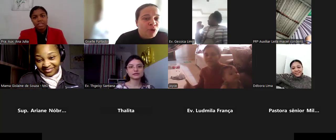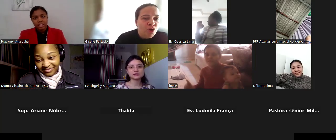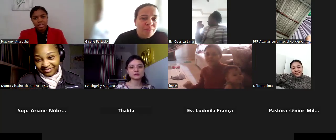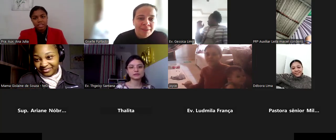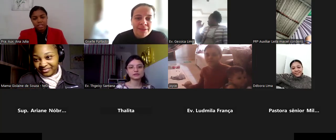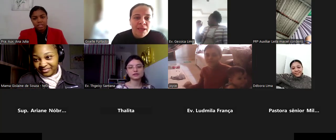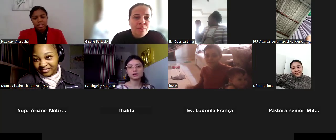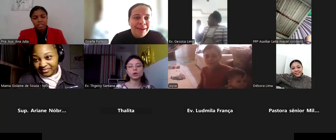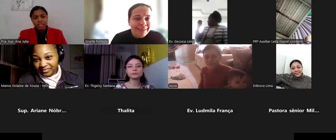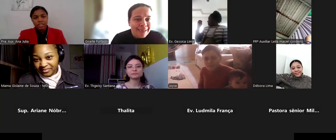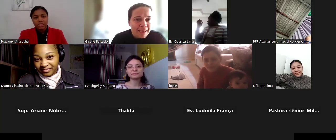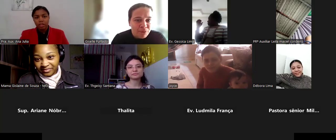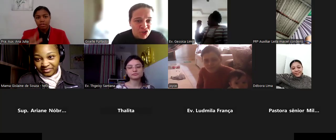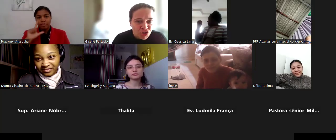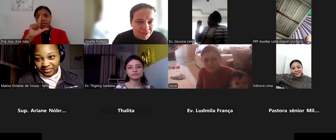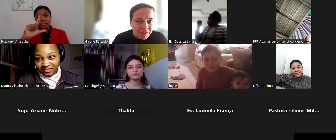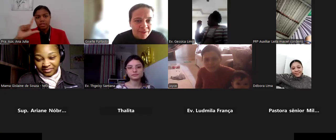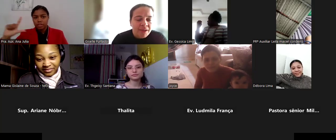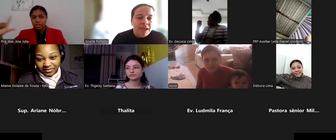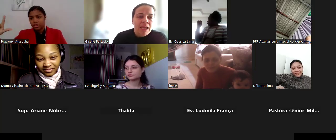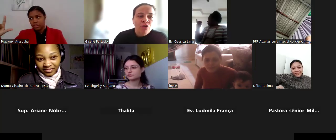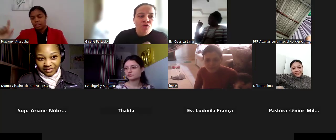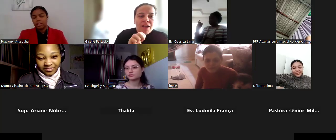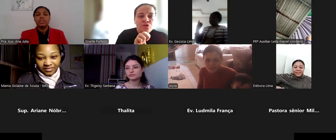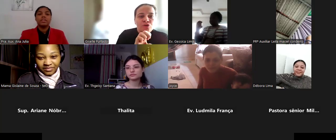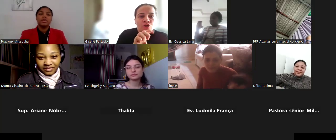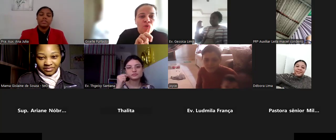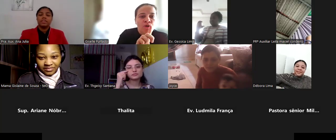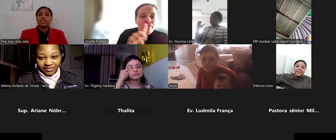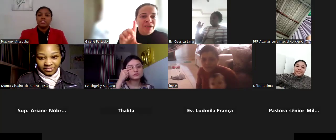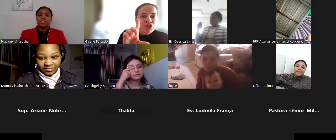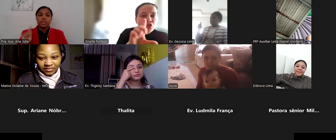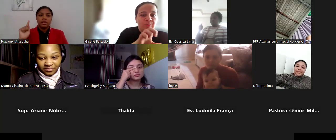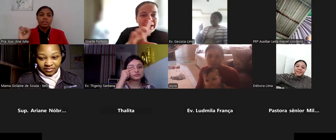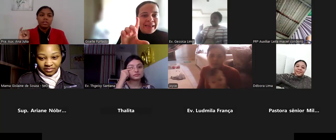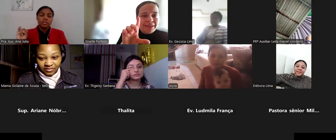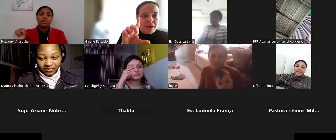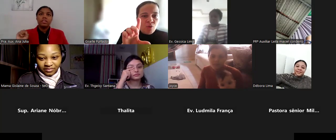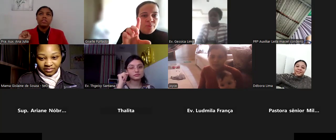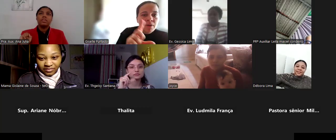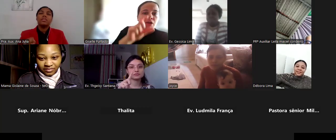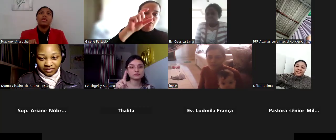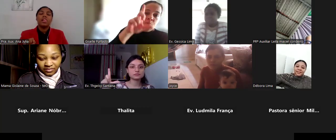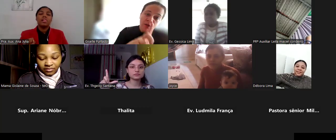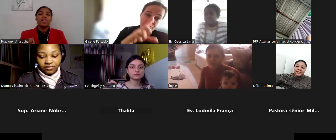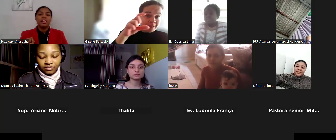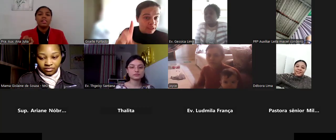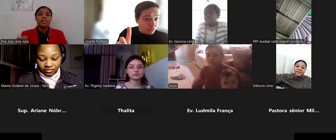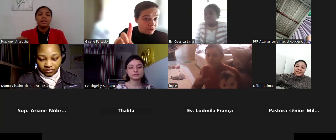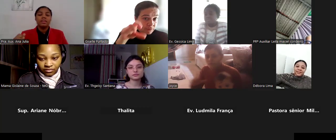meu nome tem uma letra repetida, eu faço só um movimentinho para a lateral. Eu posso fazer 2